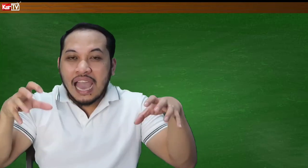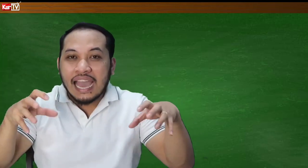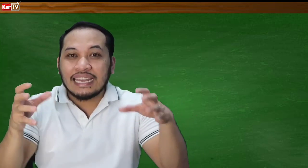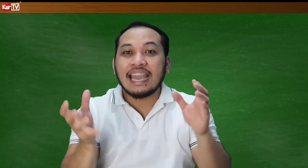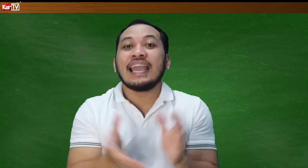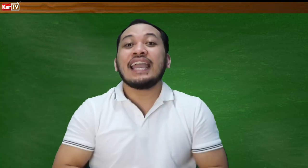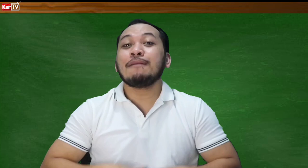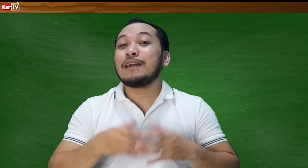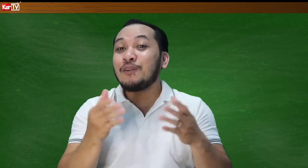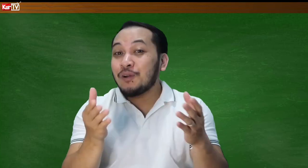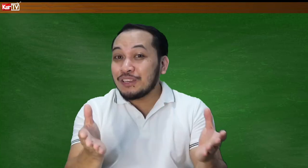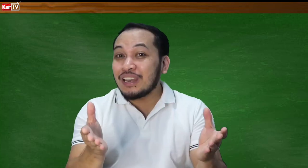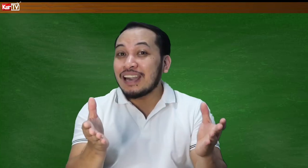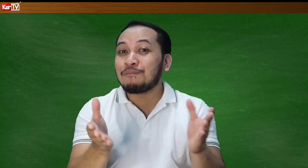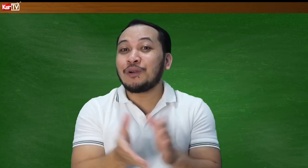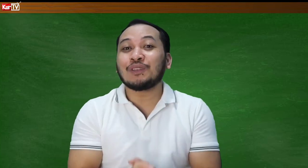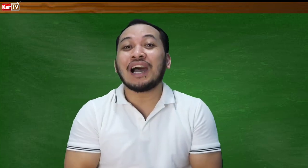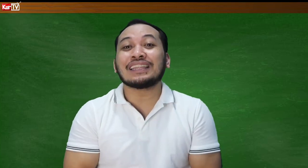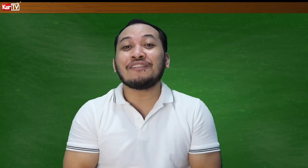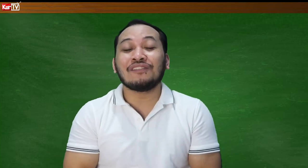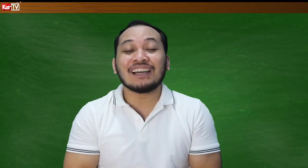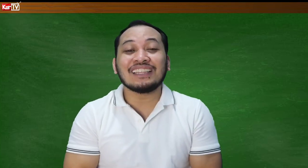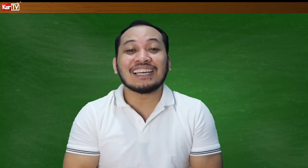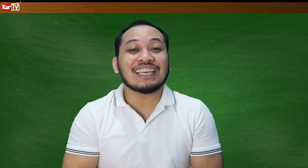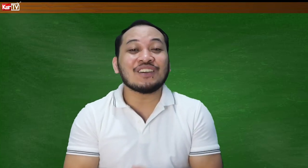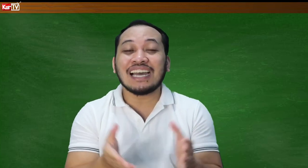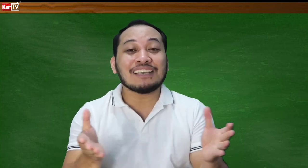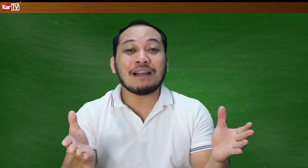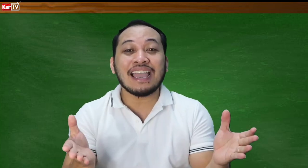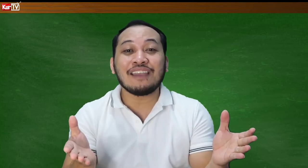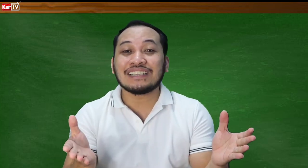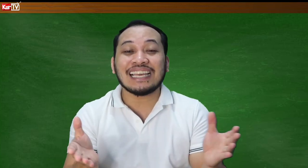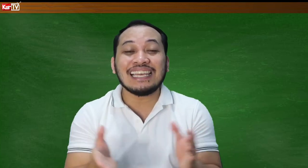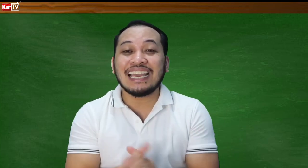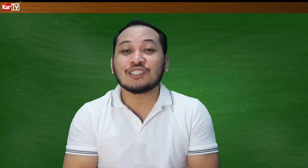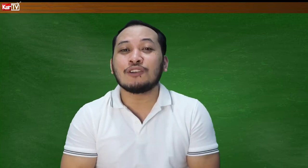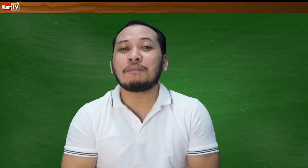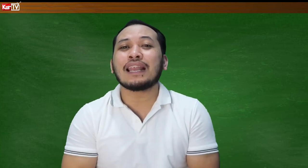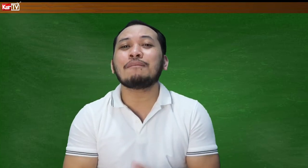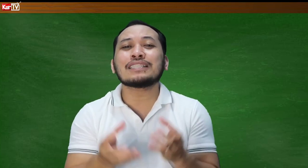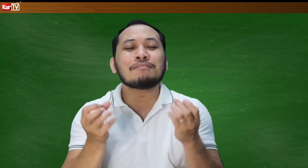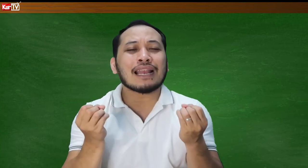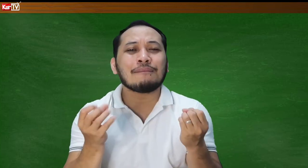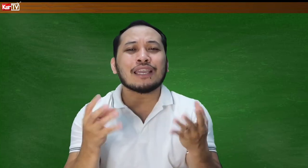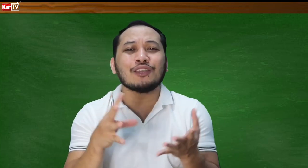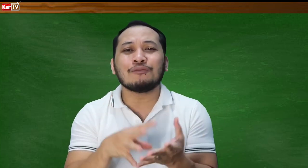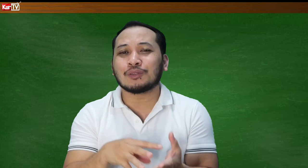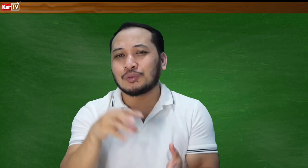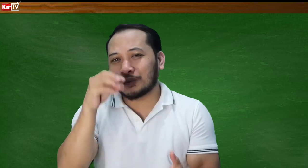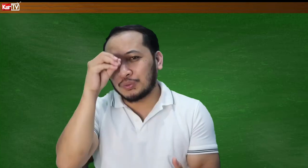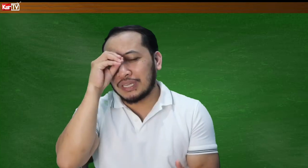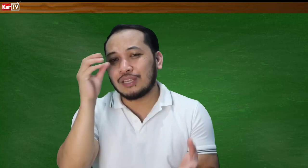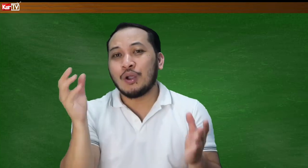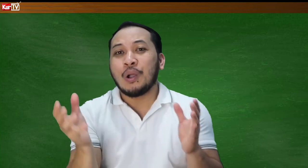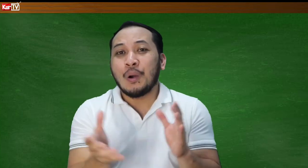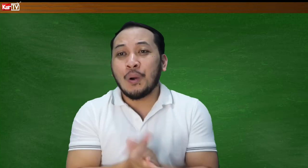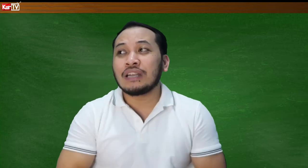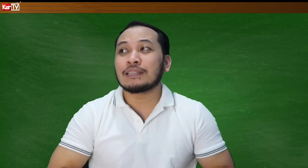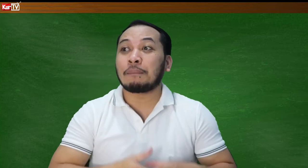umuulan, panoorin nyo lang po itong ating vlog natin, yung ating mga FSL lesson para mas marami kayong matututunan. Or sa